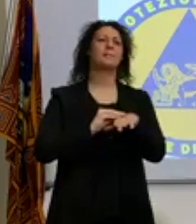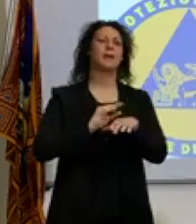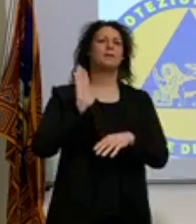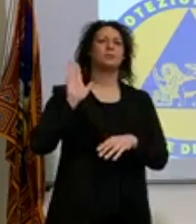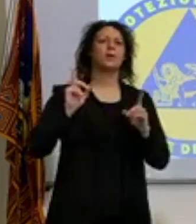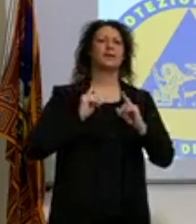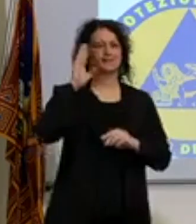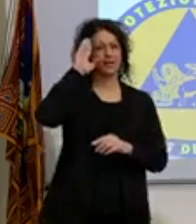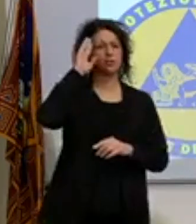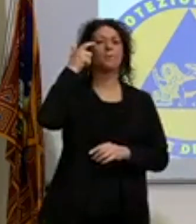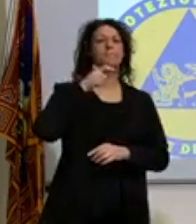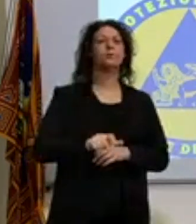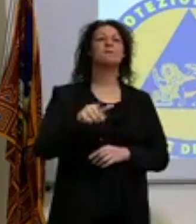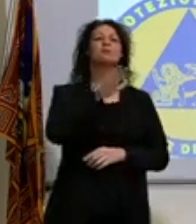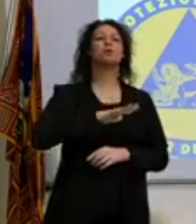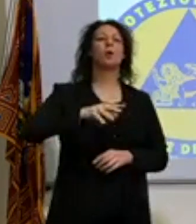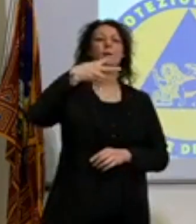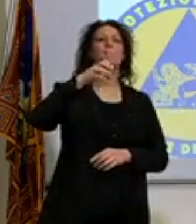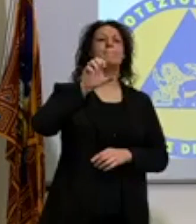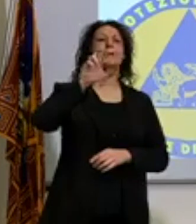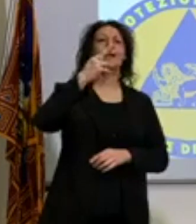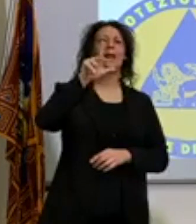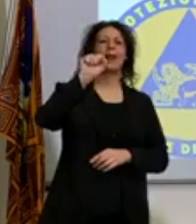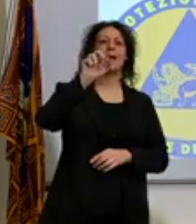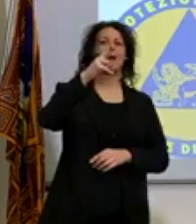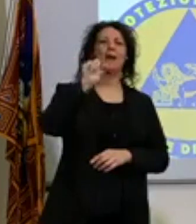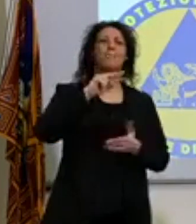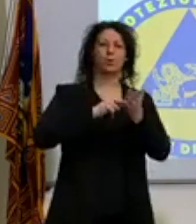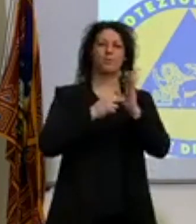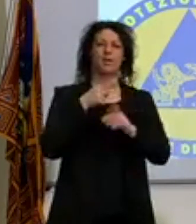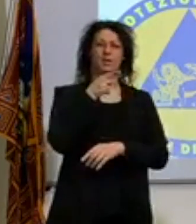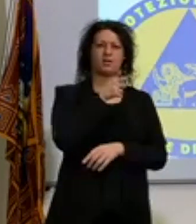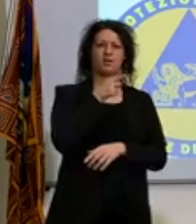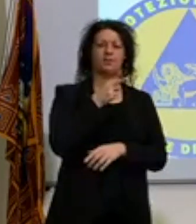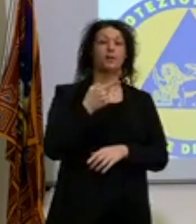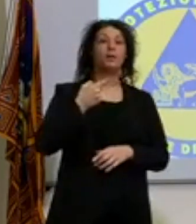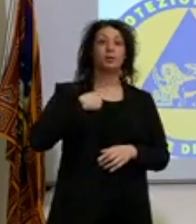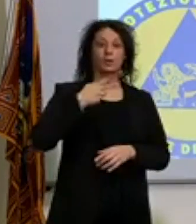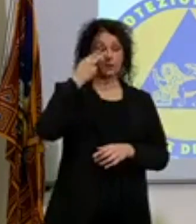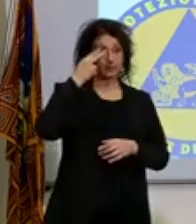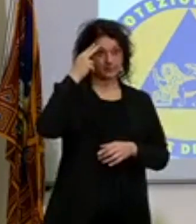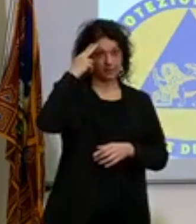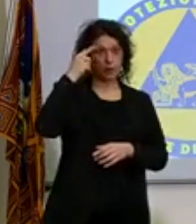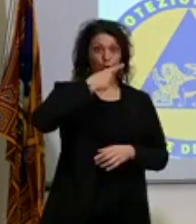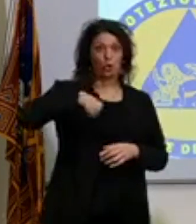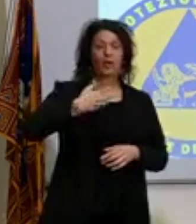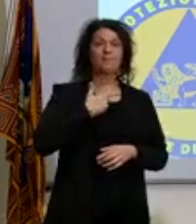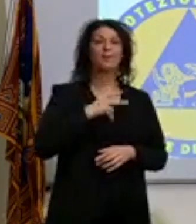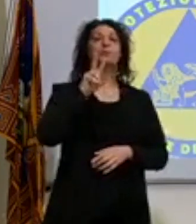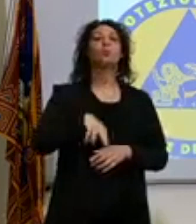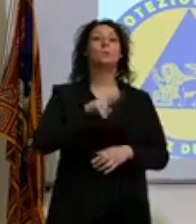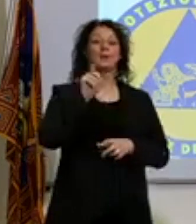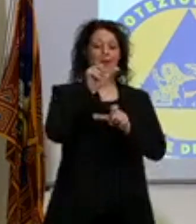con una previsione, quando partirà il progetto del professor Andrea Crisanti con l'apparecchiatura che sta per essere installata all'Università